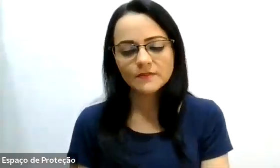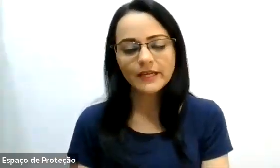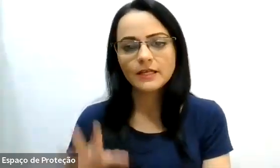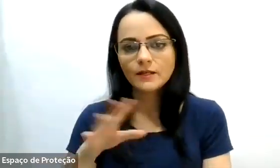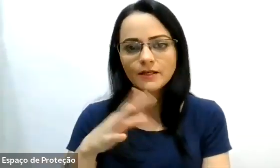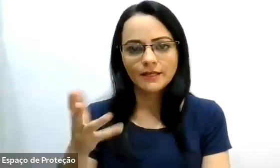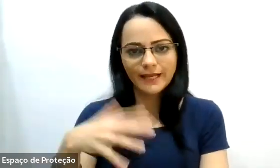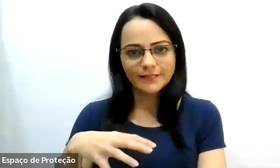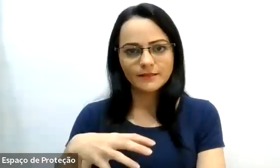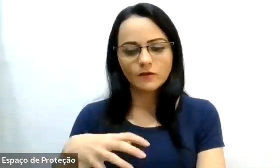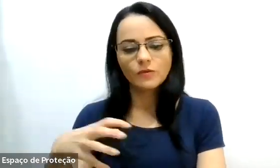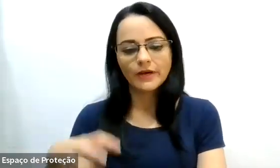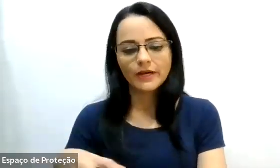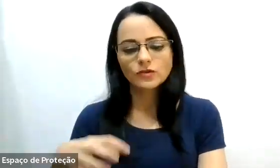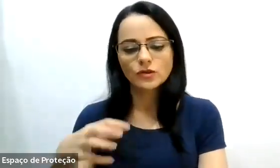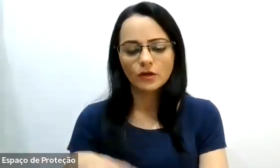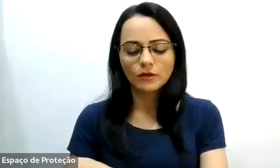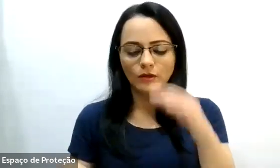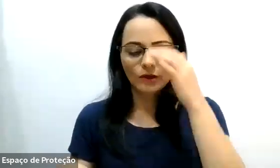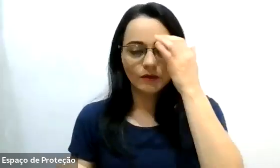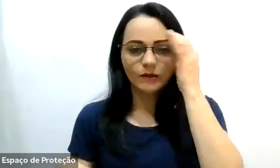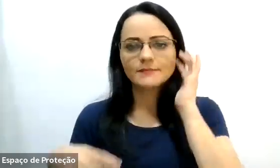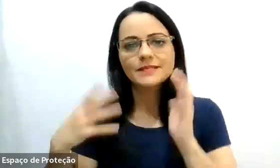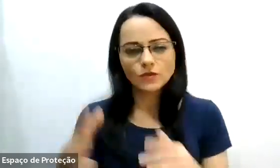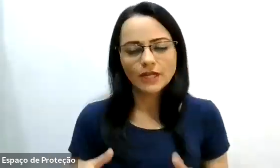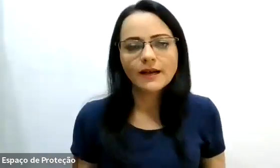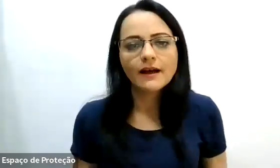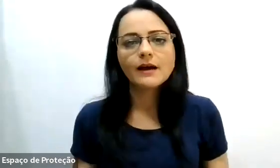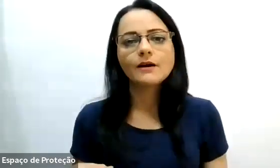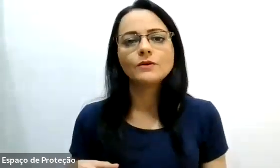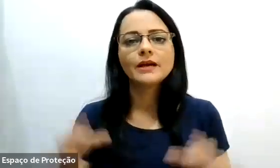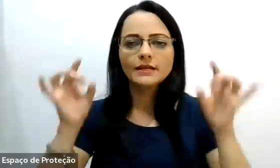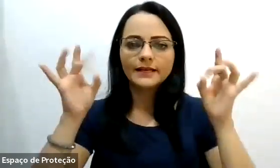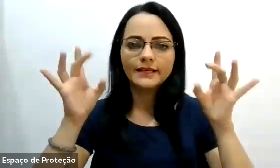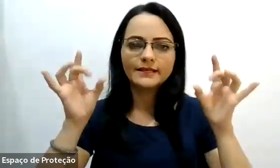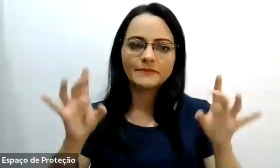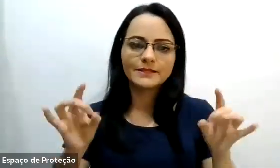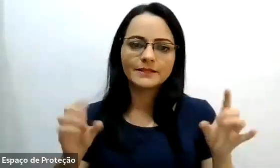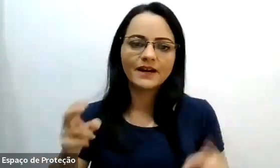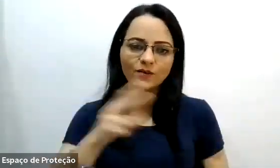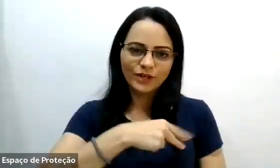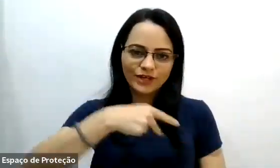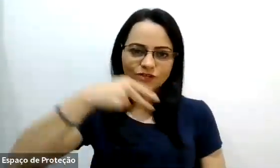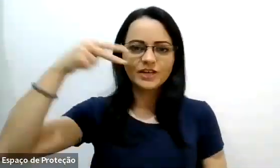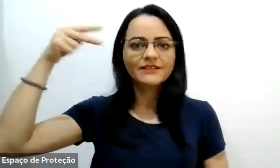Aí aqui nessa, como é só especial de Natal, né? Especial de